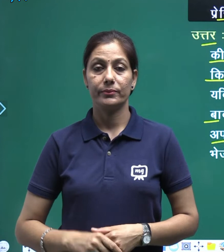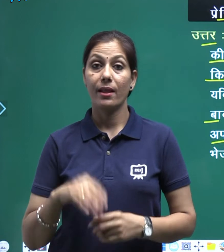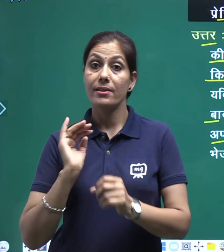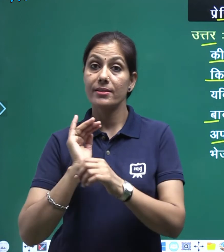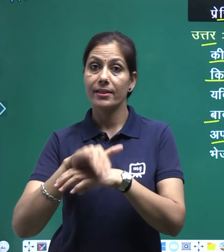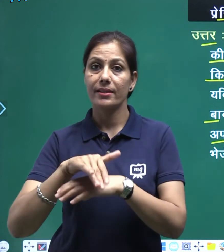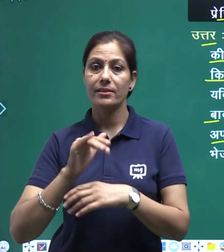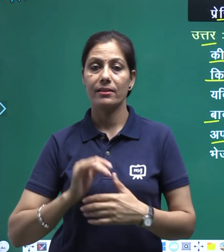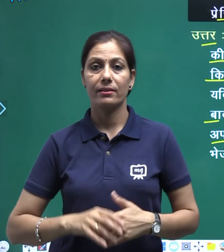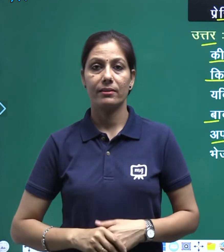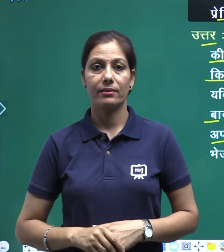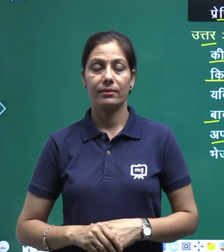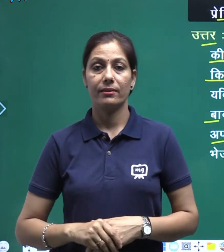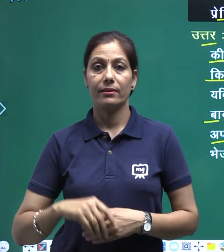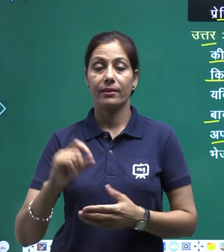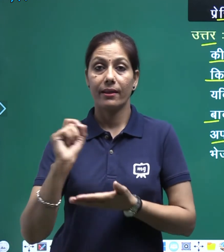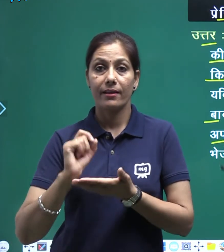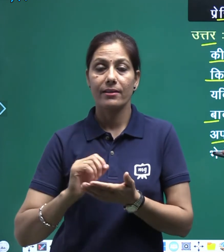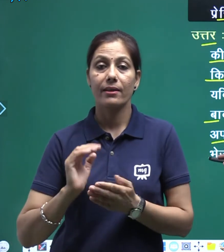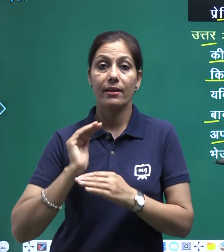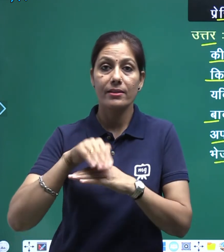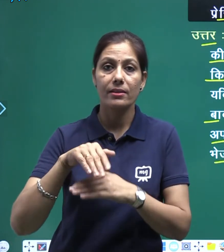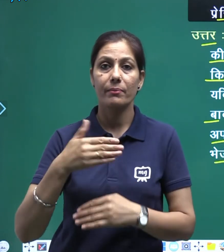संदेशा कैसे भेजेगी?